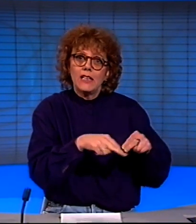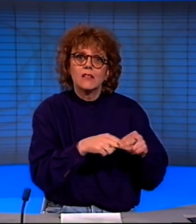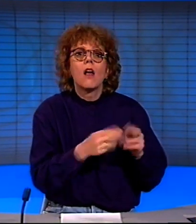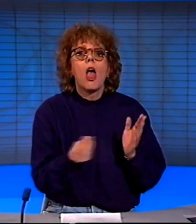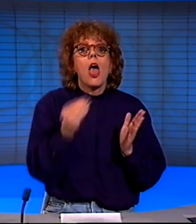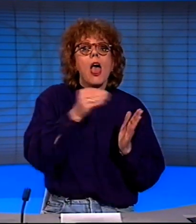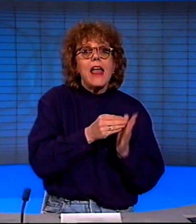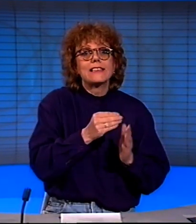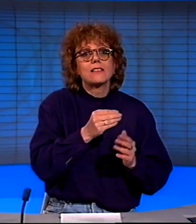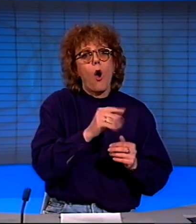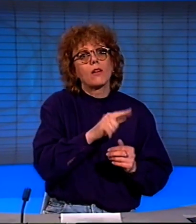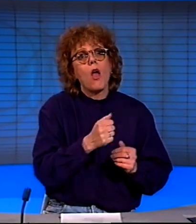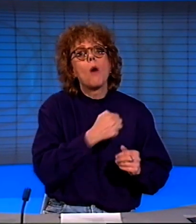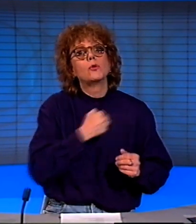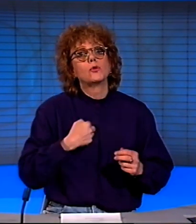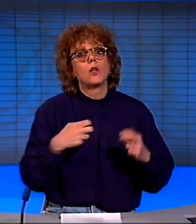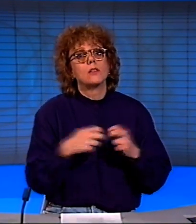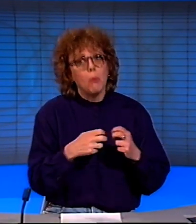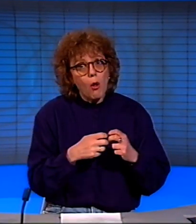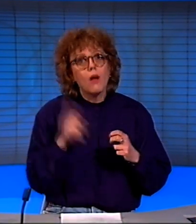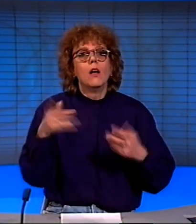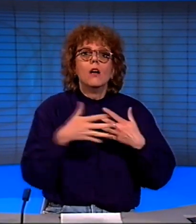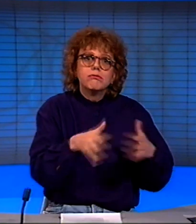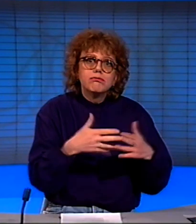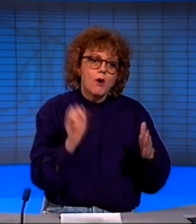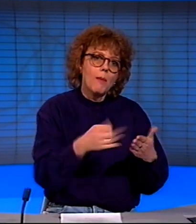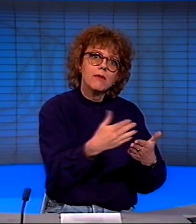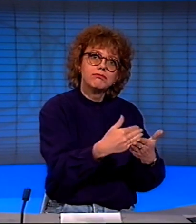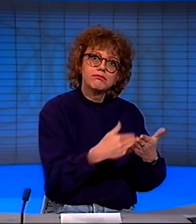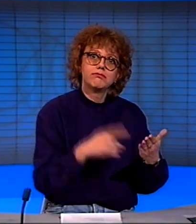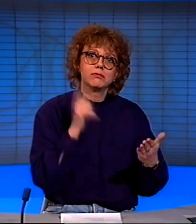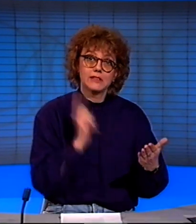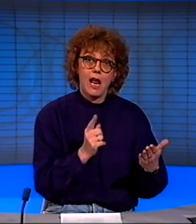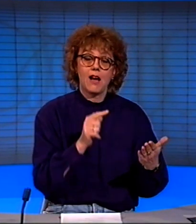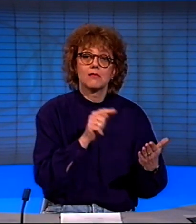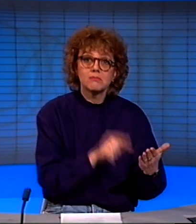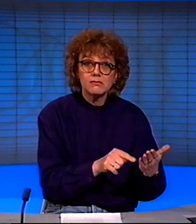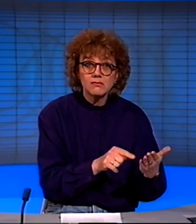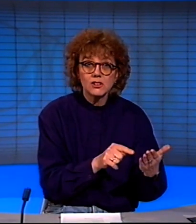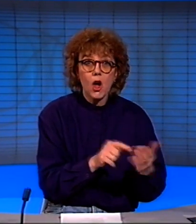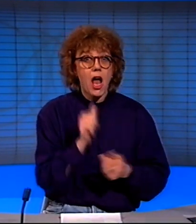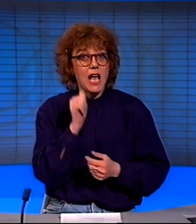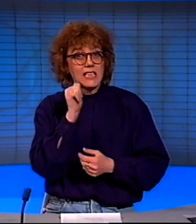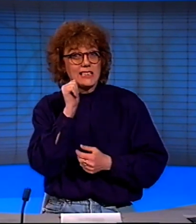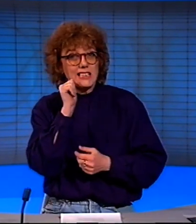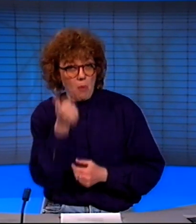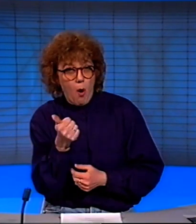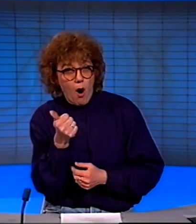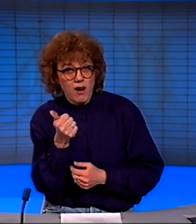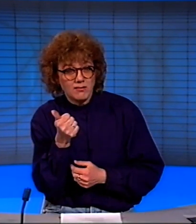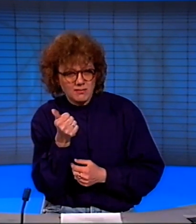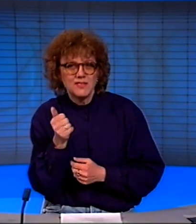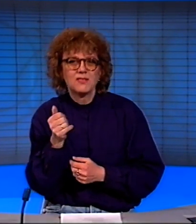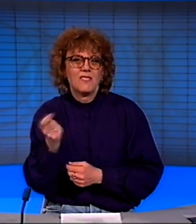ekstraordinært bestyrelsesmøde, skal Niels Bunde forsvare forligsforhandlingerne.